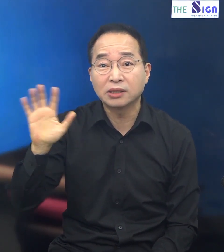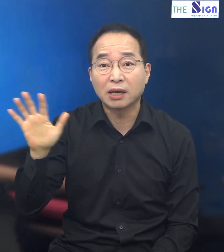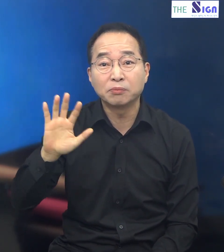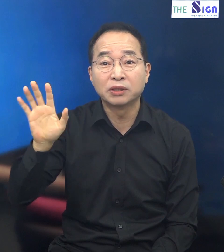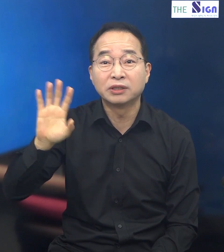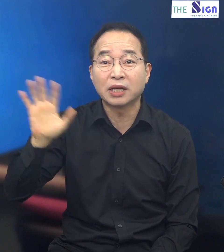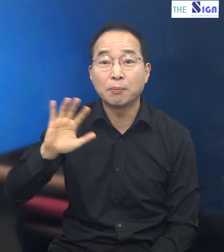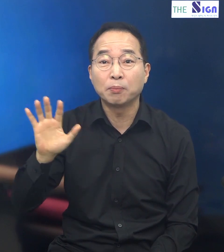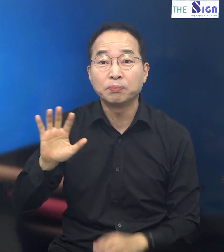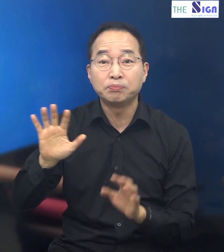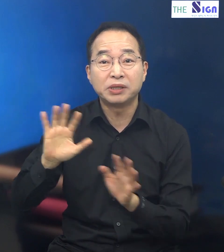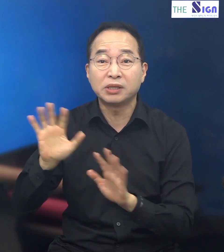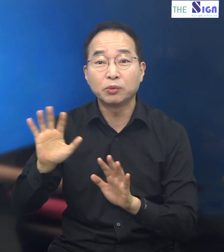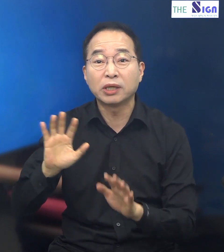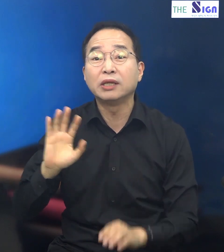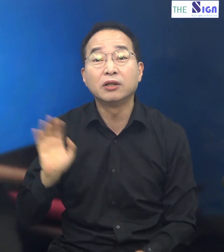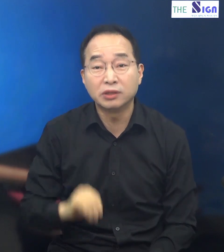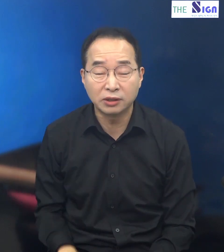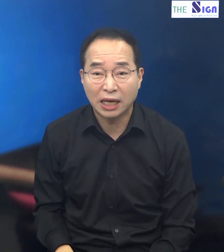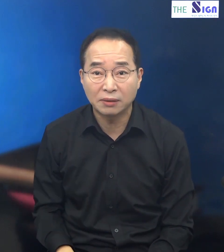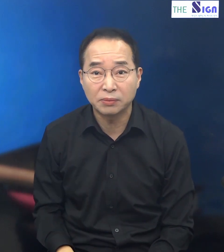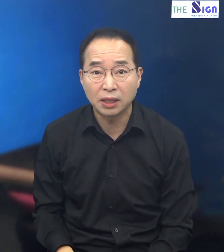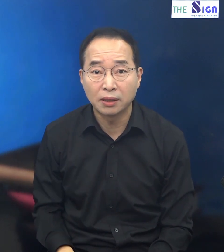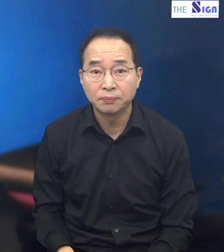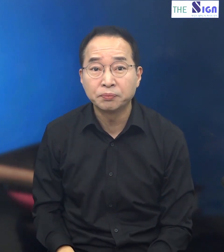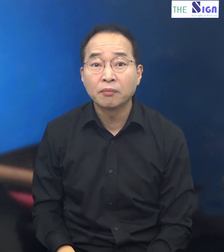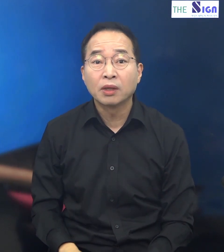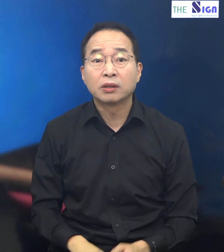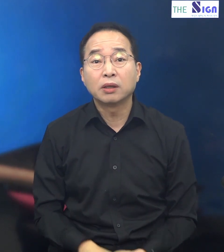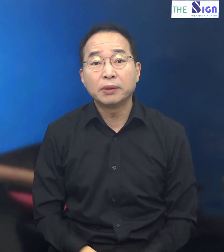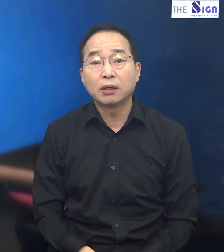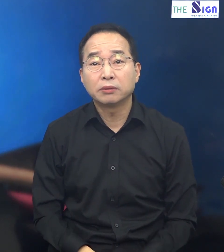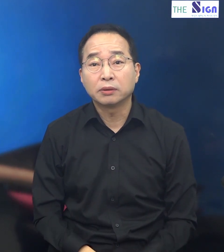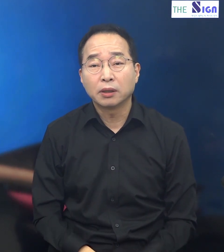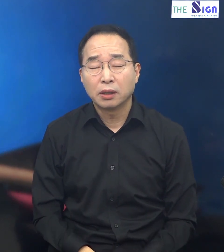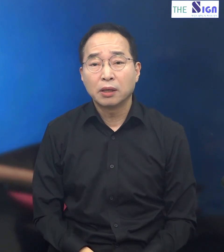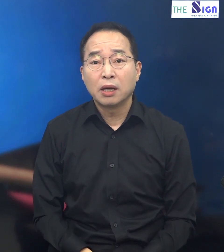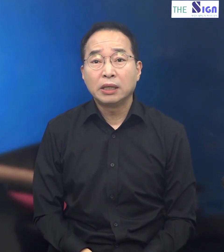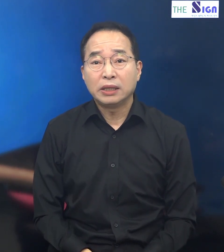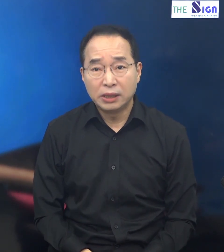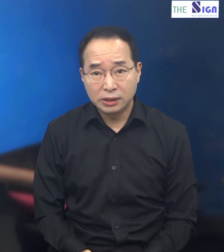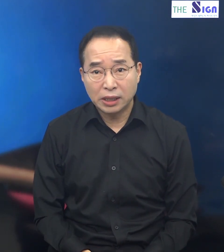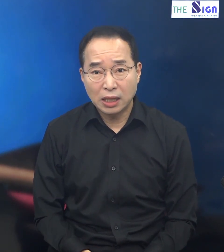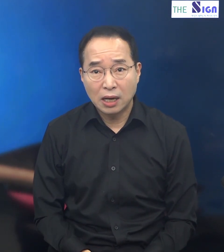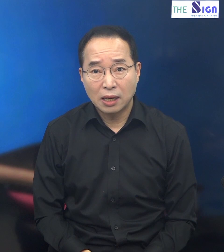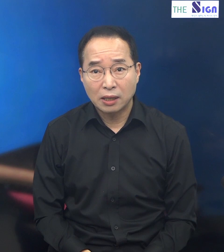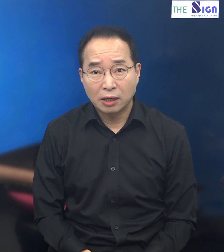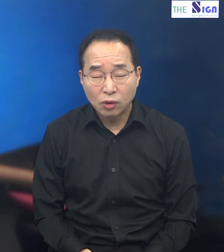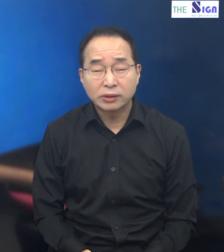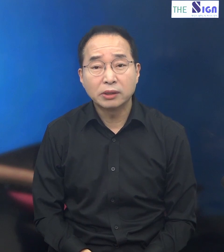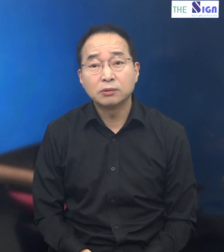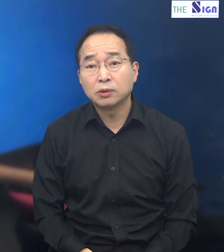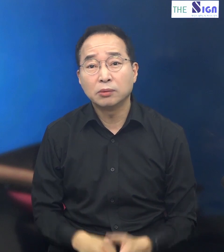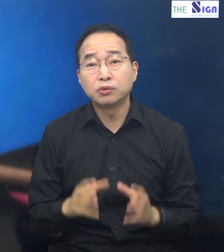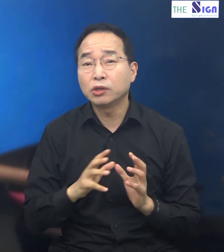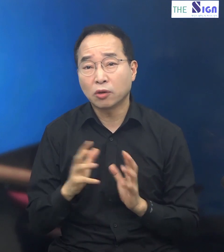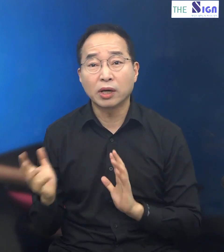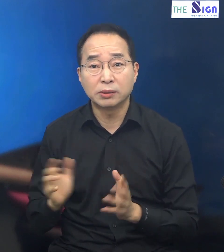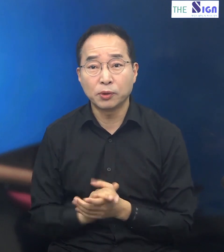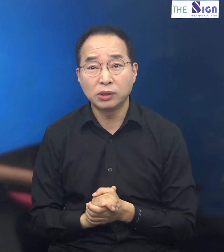사람 그 사람 미치지 못해 이런 뜻은 아닙니다. 그러면 1인자다 라고 할 때는 물론 여러 가지 표현이 있습니다.